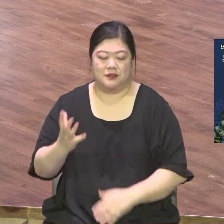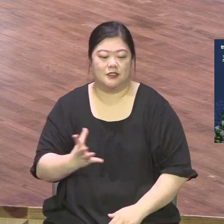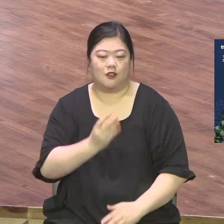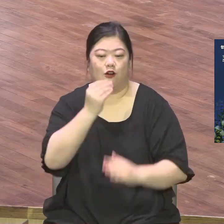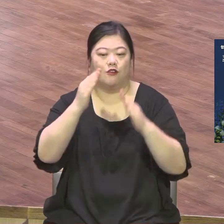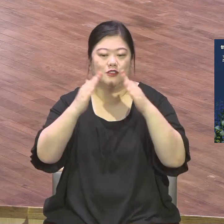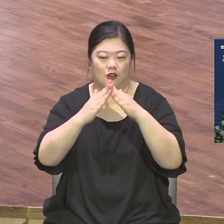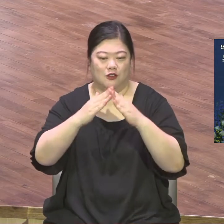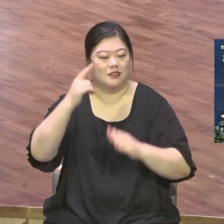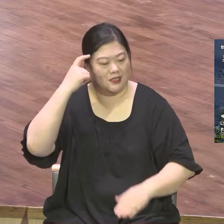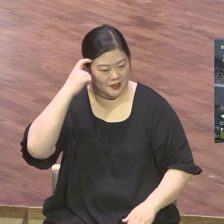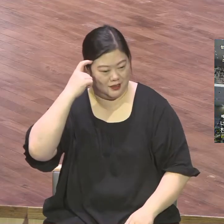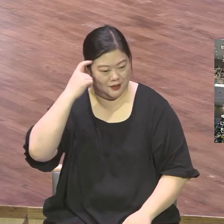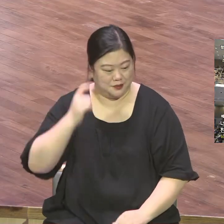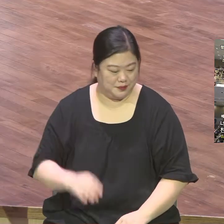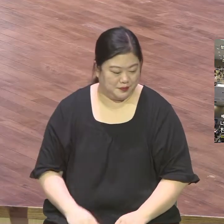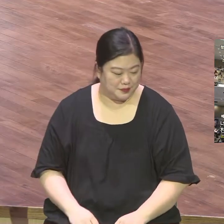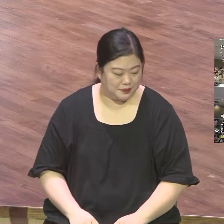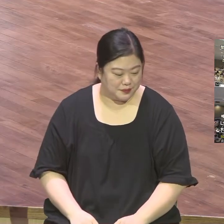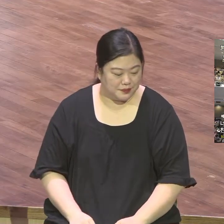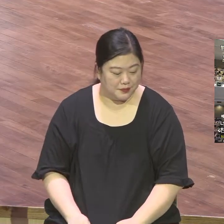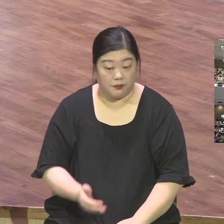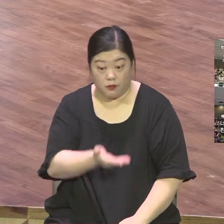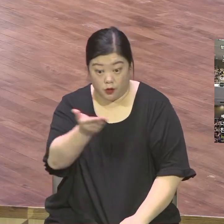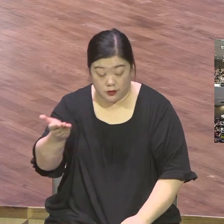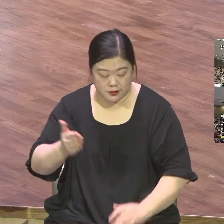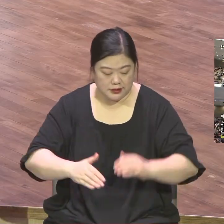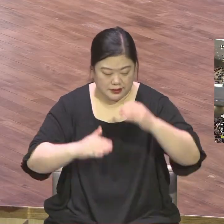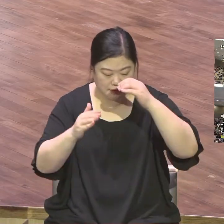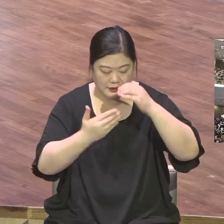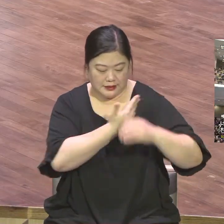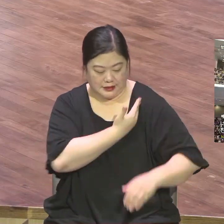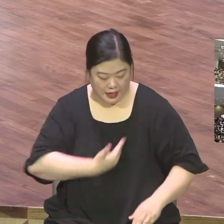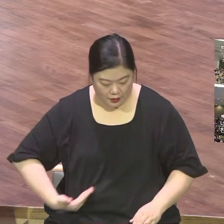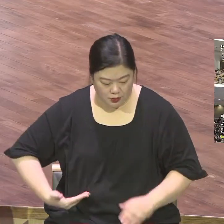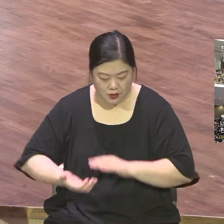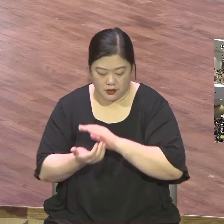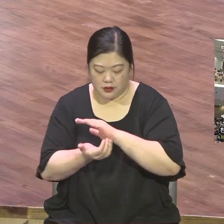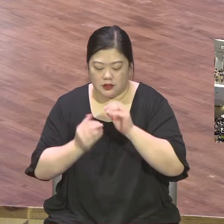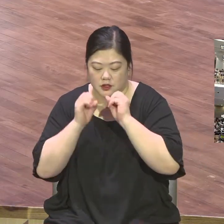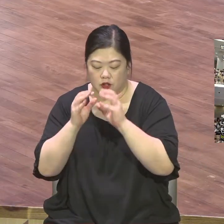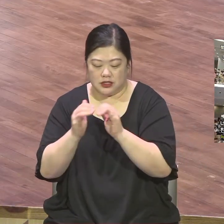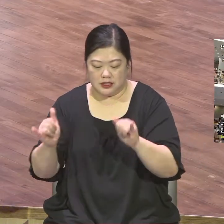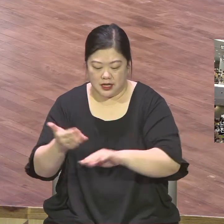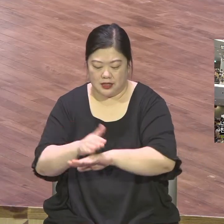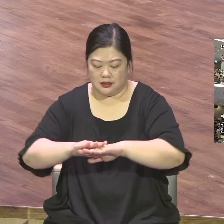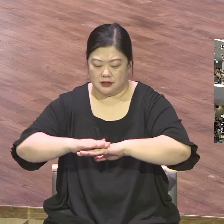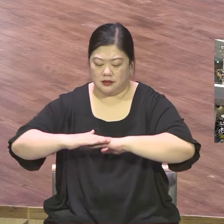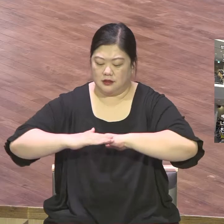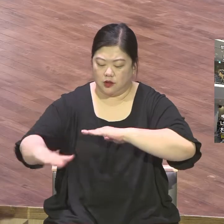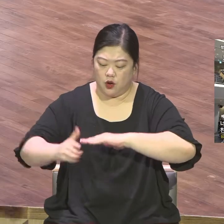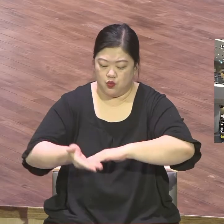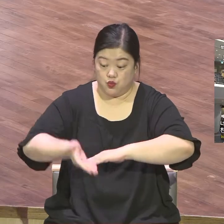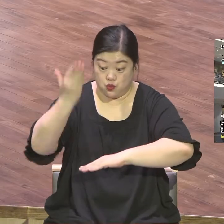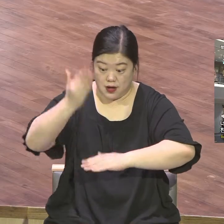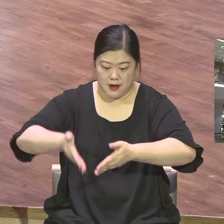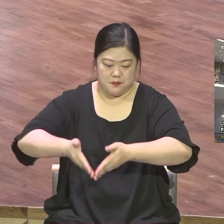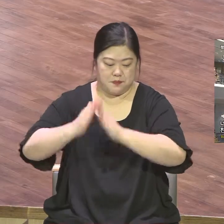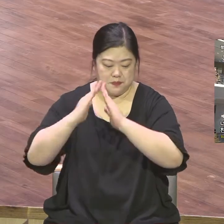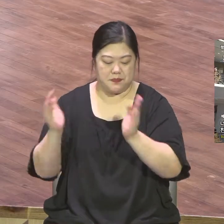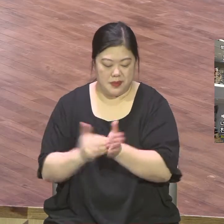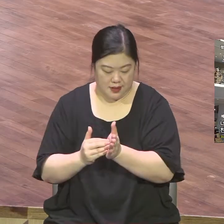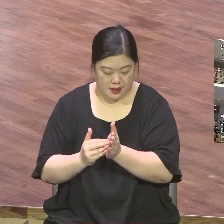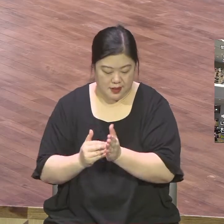의식입니다. 20절 봅니다. 너희는 사도들과 선지자들의 터 위에 세우심을 입은 자라.